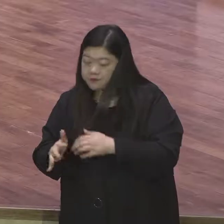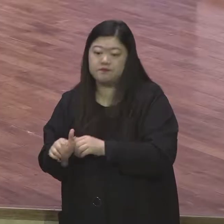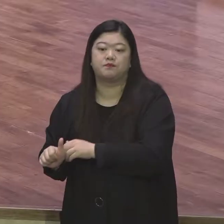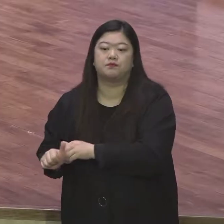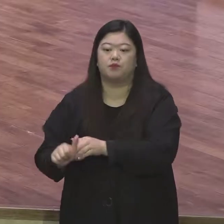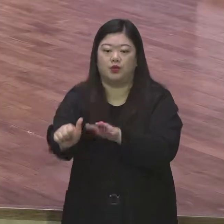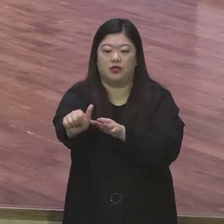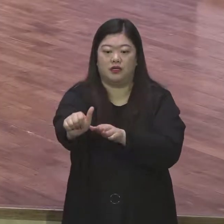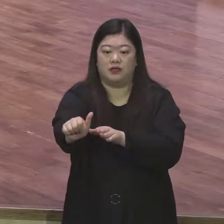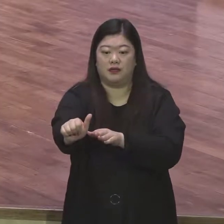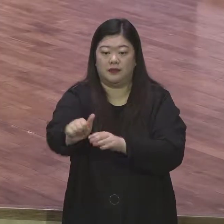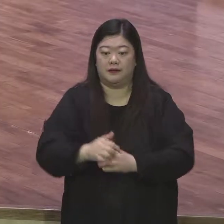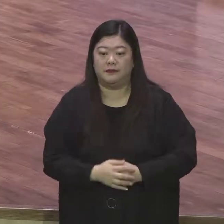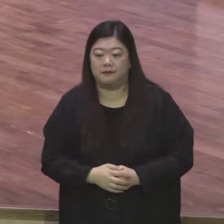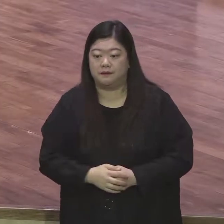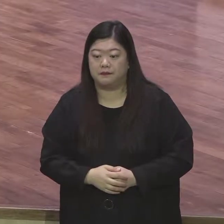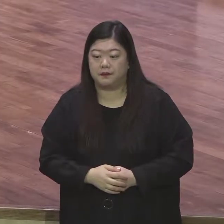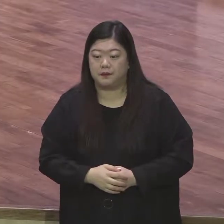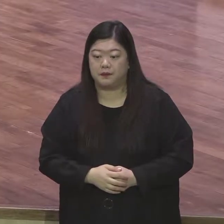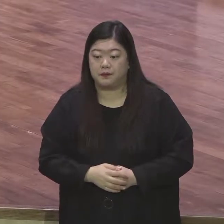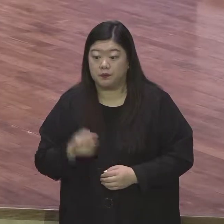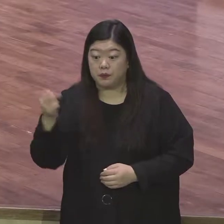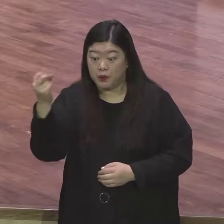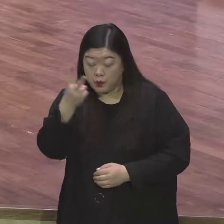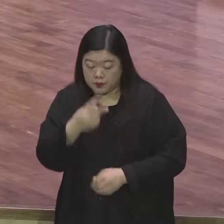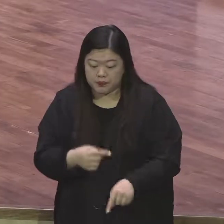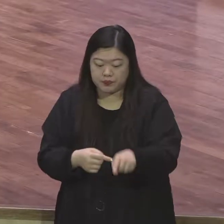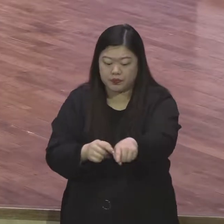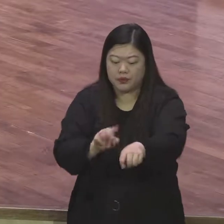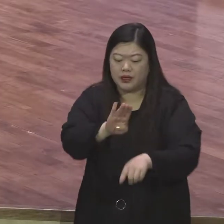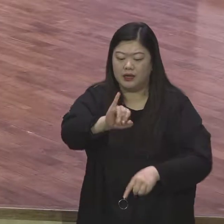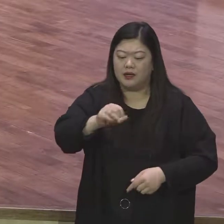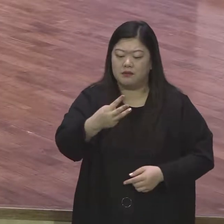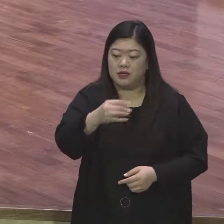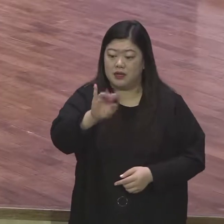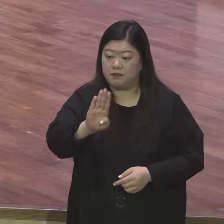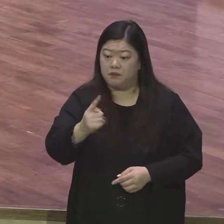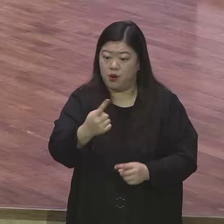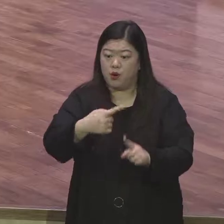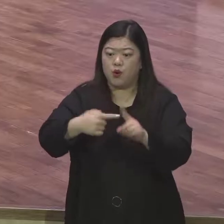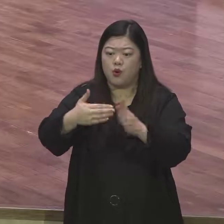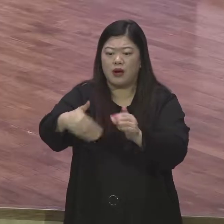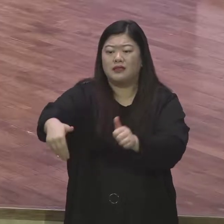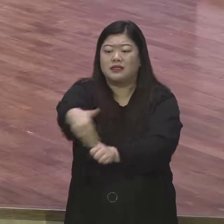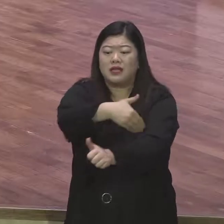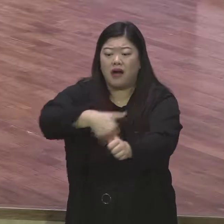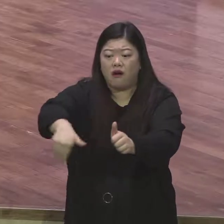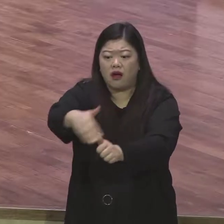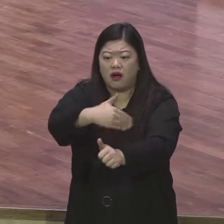또 한 가지는 빌립보 상황, 교회의 상황을